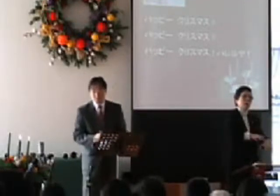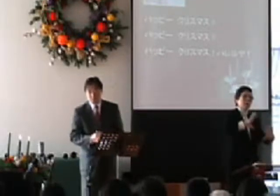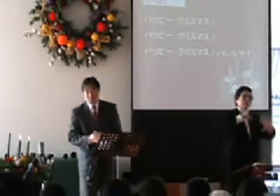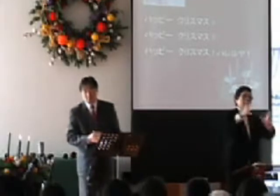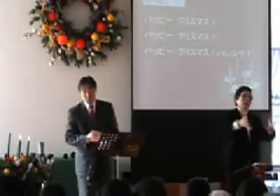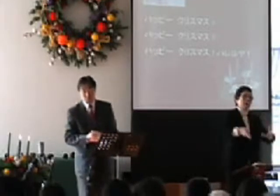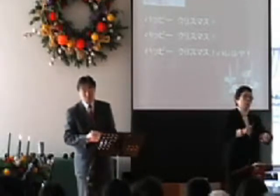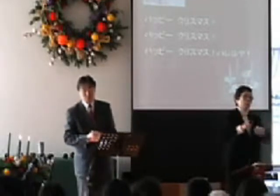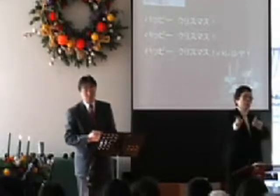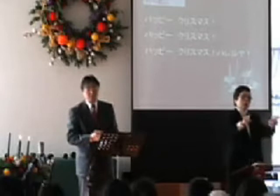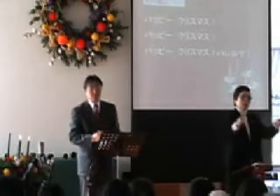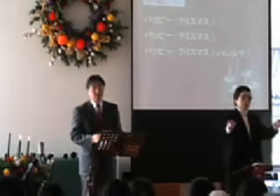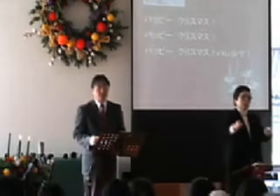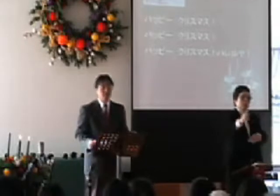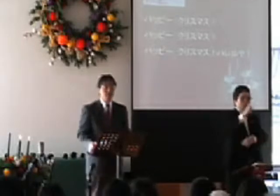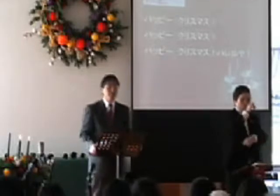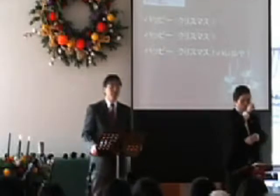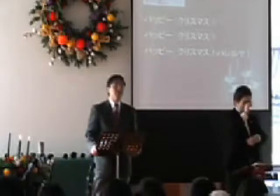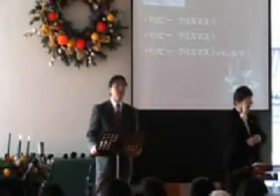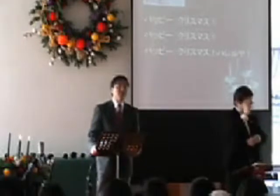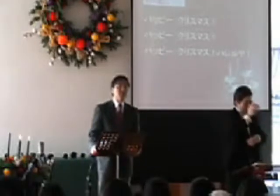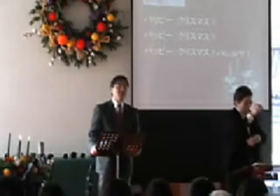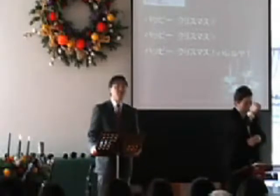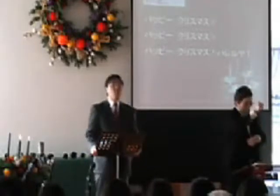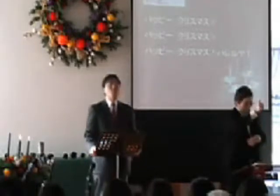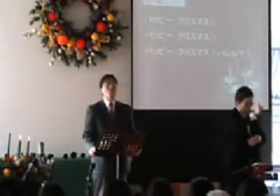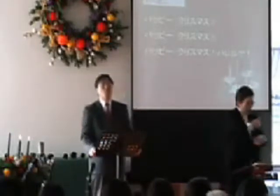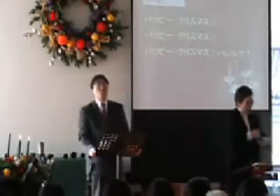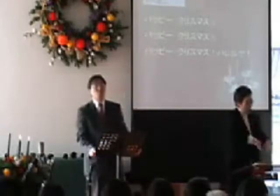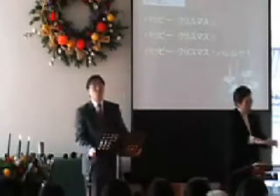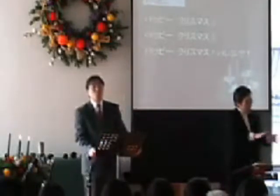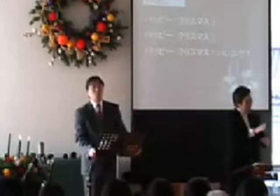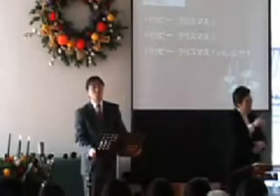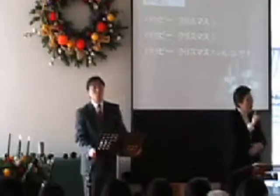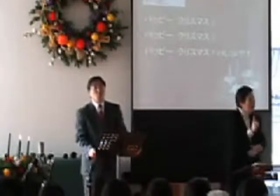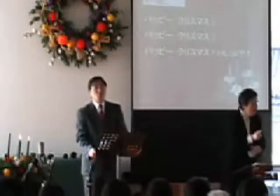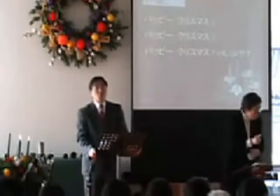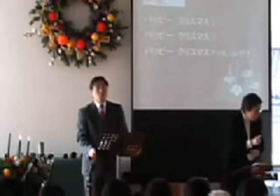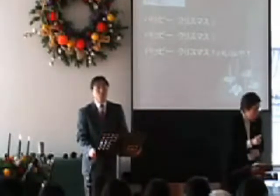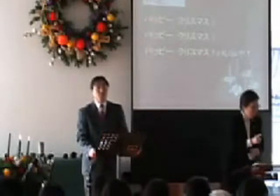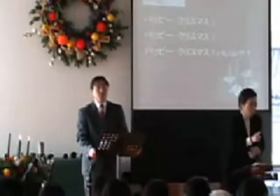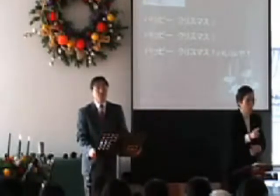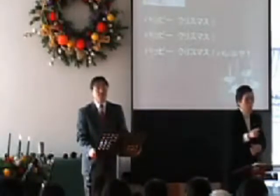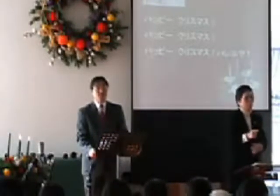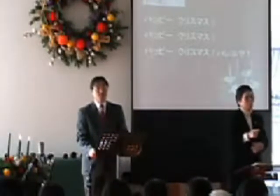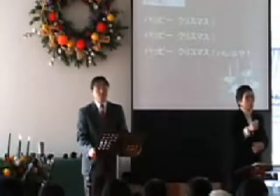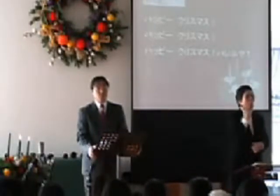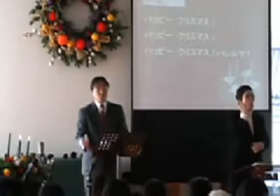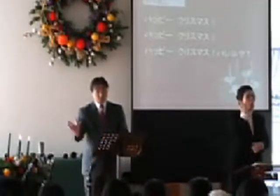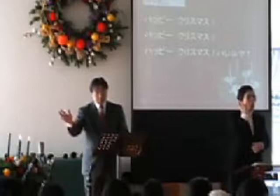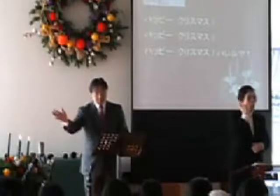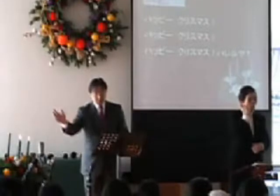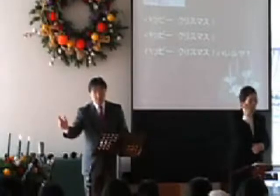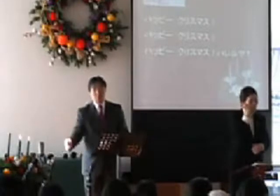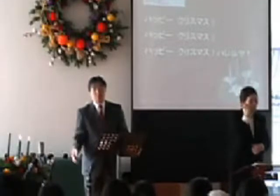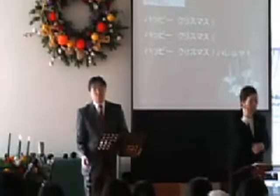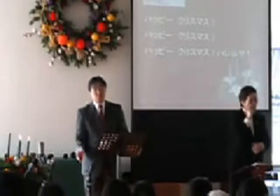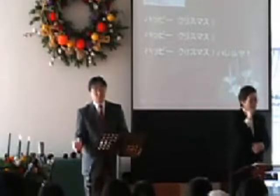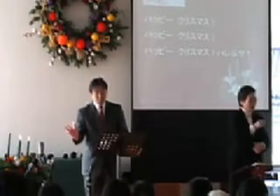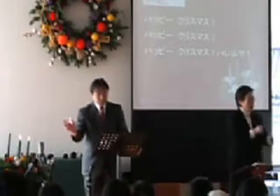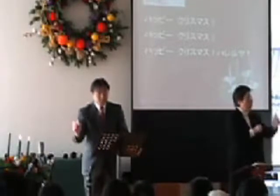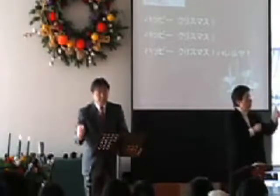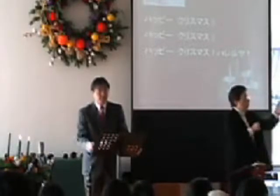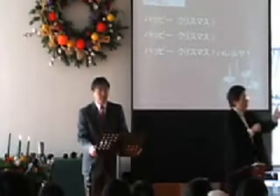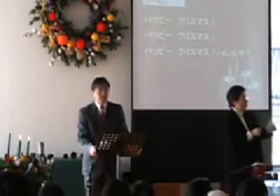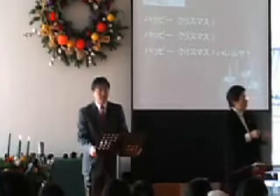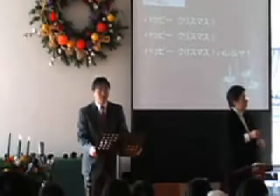ちょっとやそっとの王様じゃない、ものすごい、将来立派な王様になって、世界を支